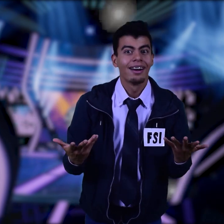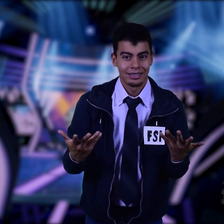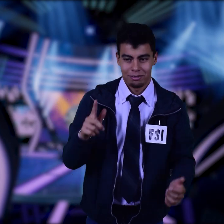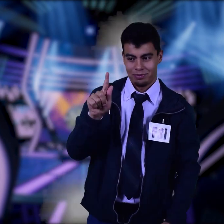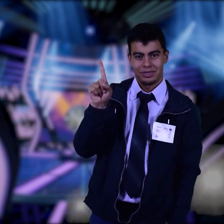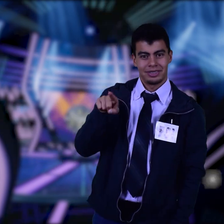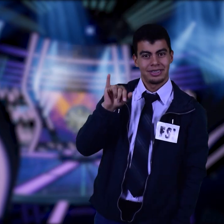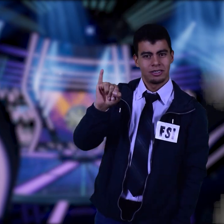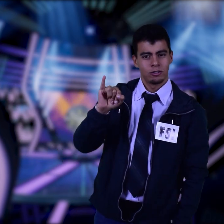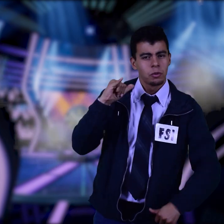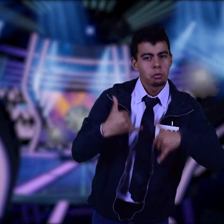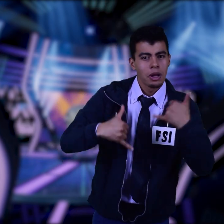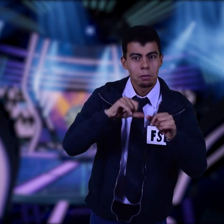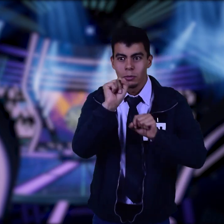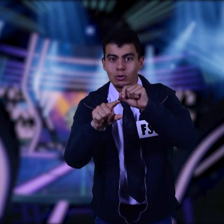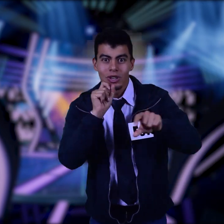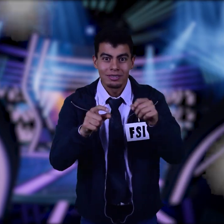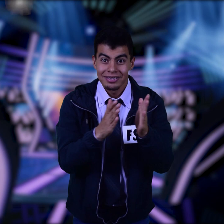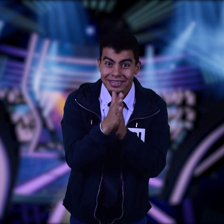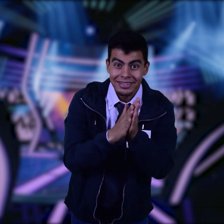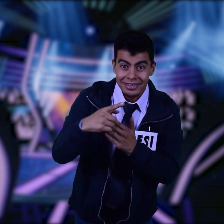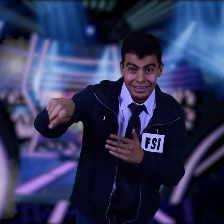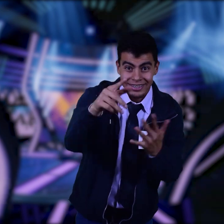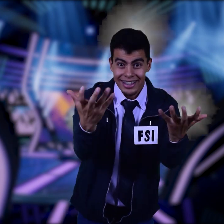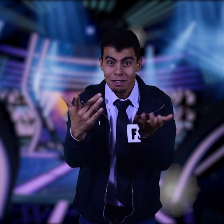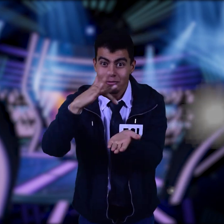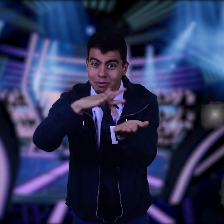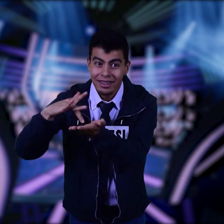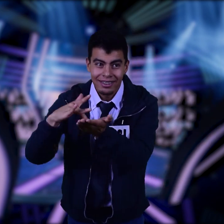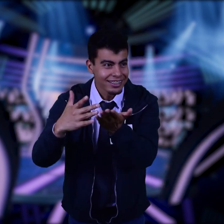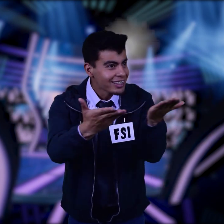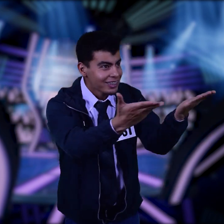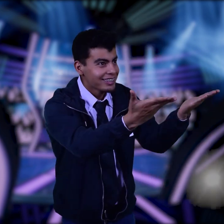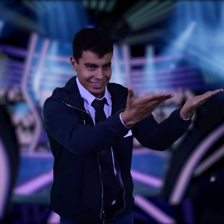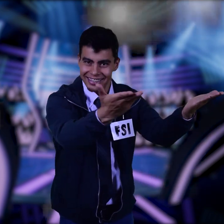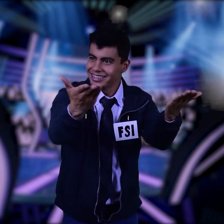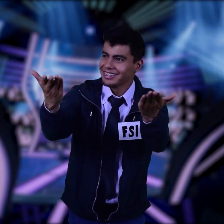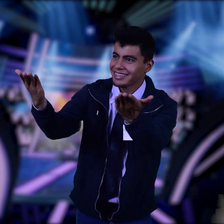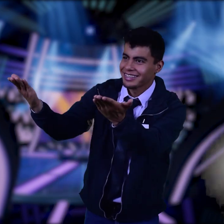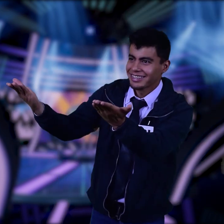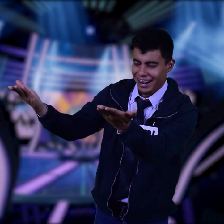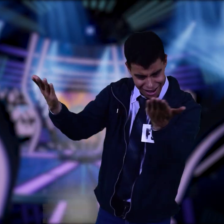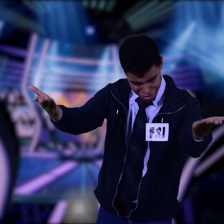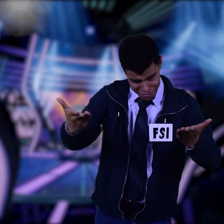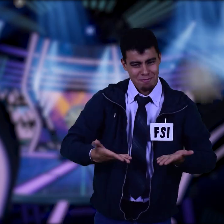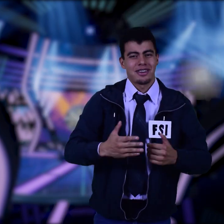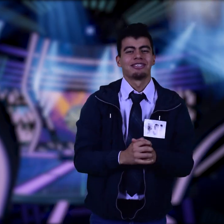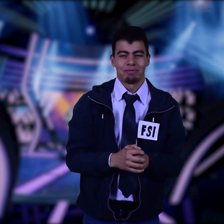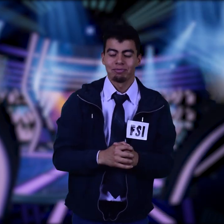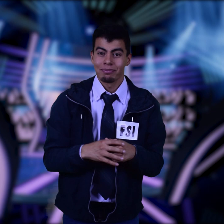Les damos la bienvenida a este espacio de FSI, donde compartiremos algunas preguntas. ¿Les gustaría participar? ¿Qué